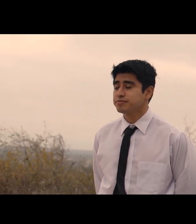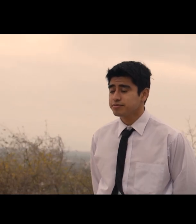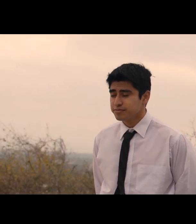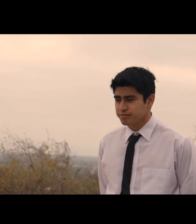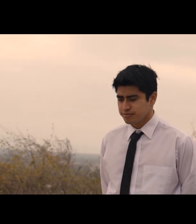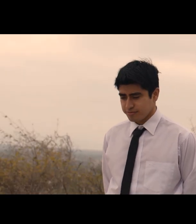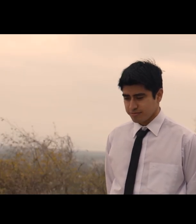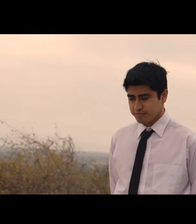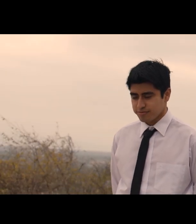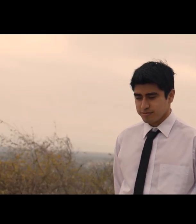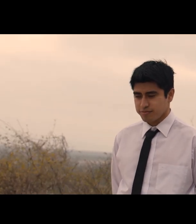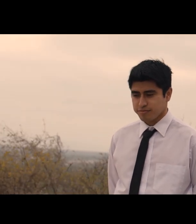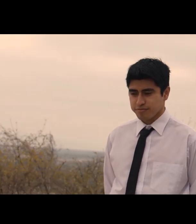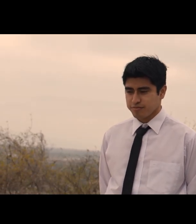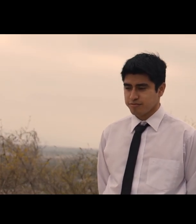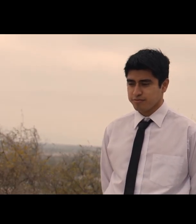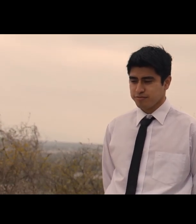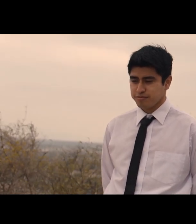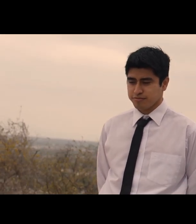hablar